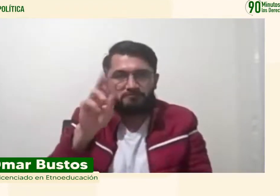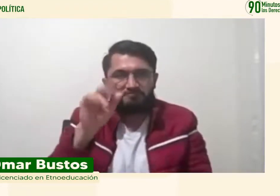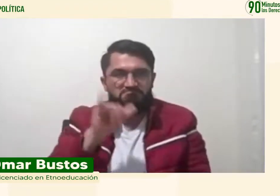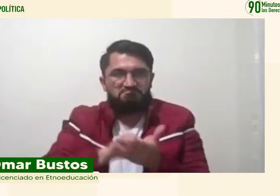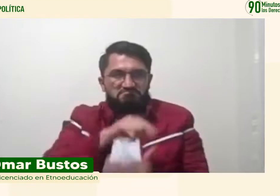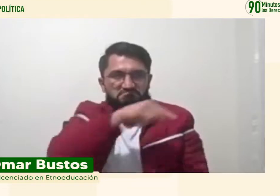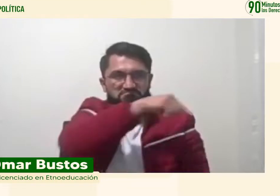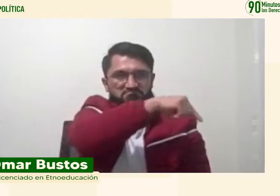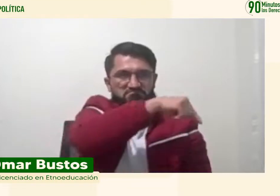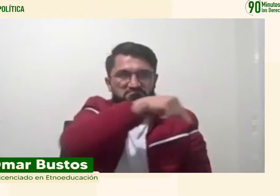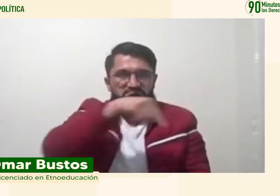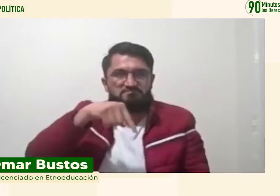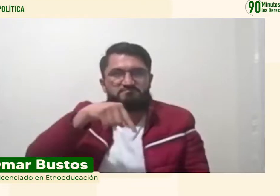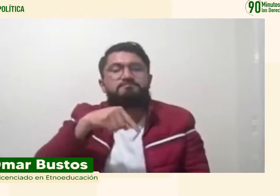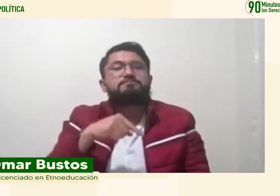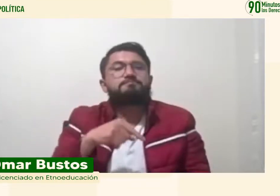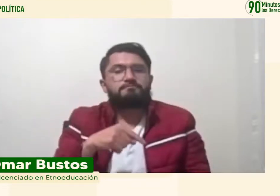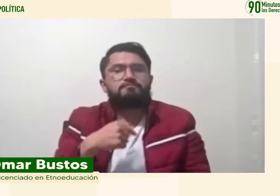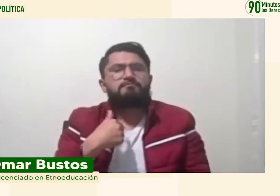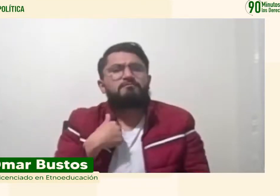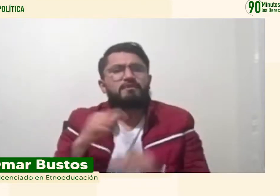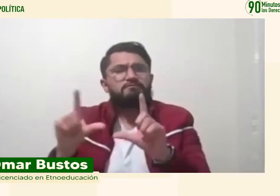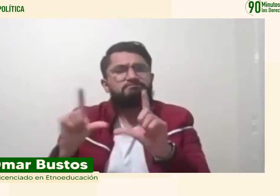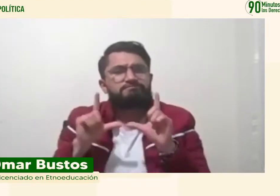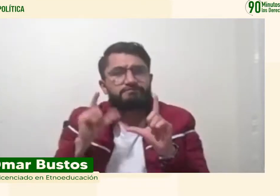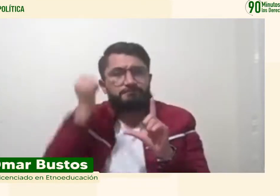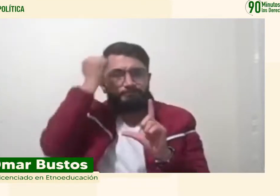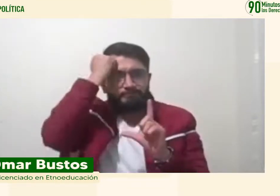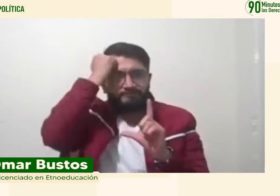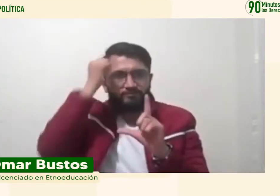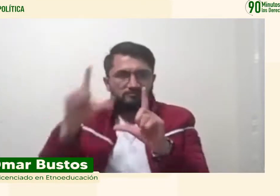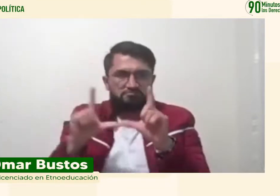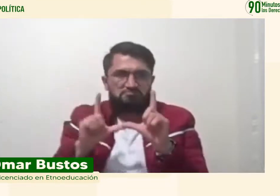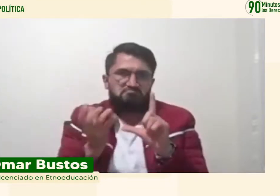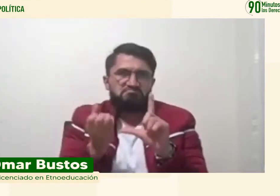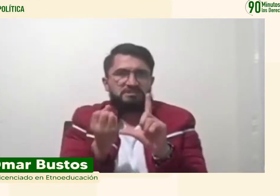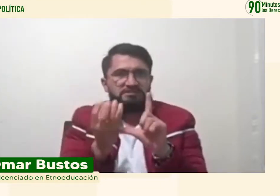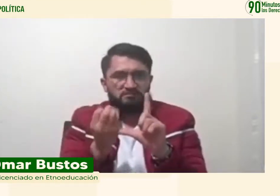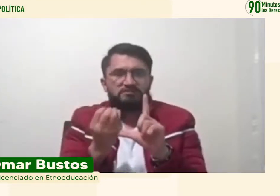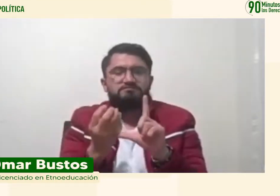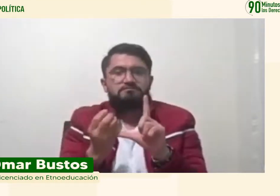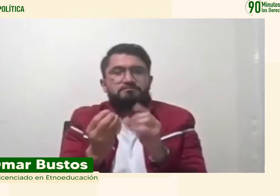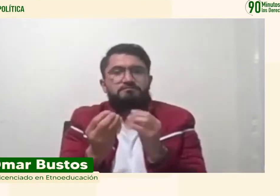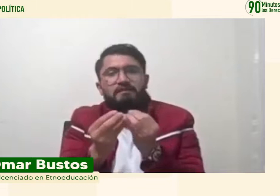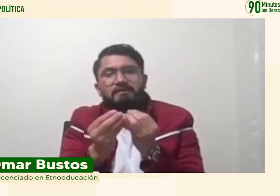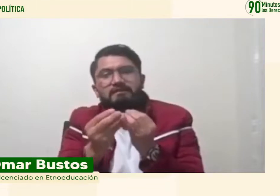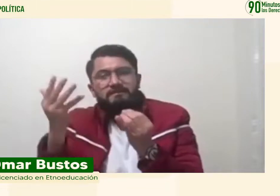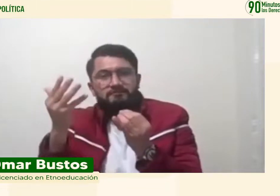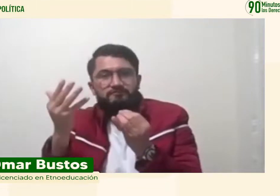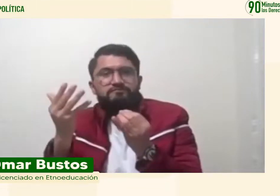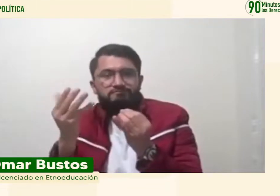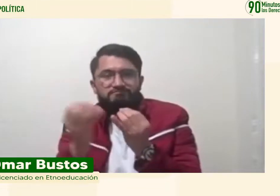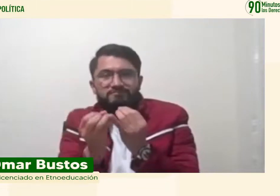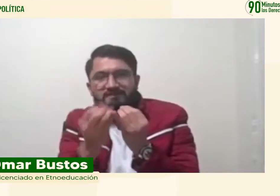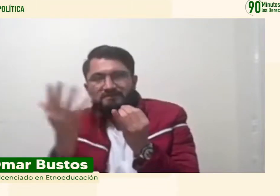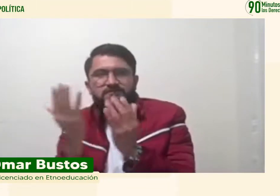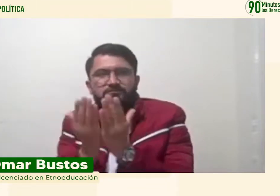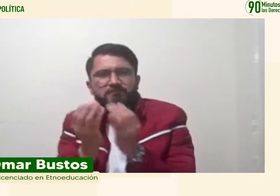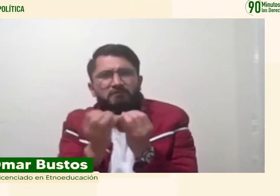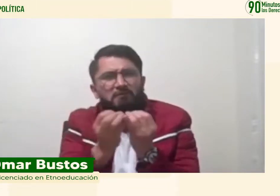y soy omar como lo pueden ver en pantalla soy licenciado en educación